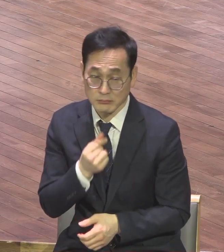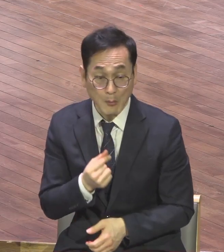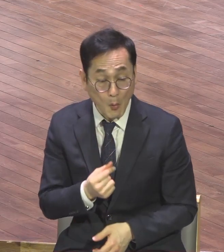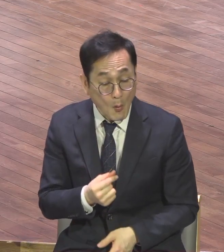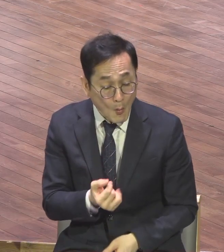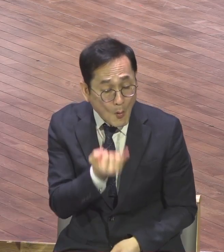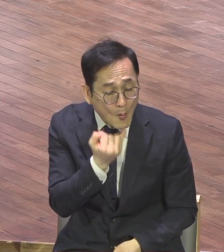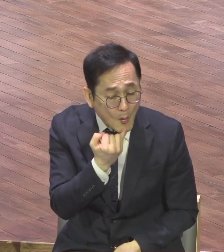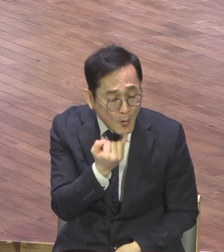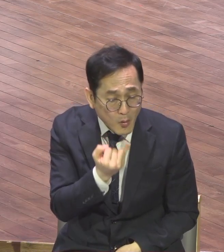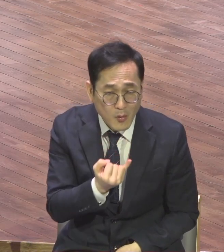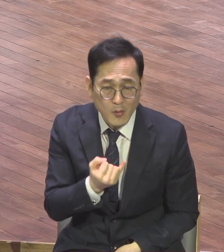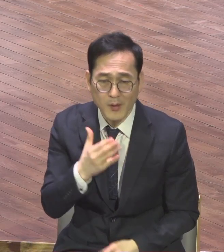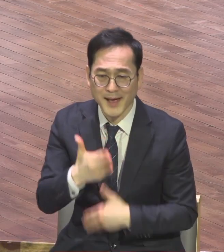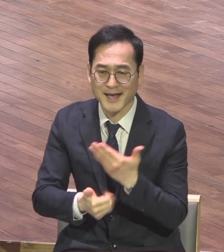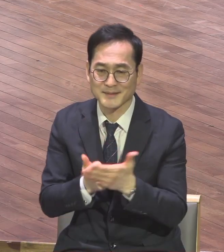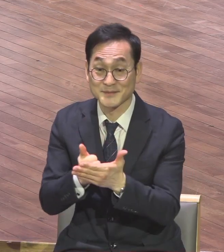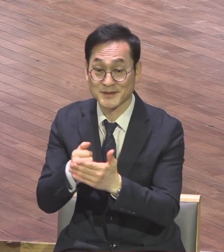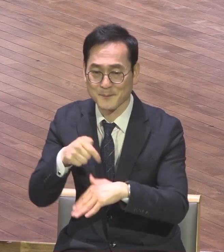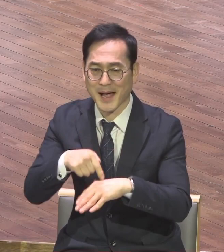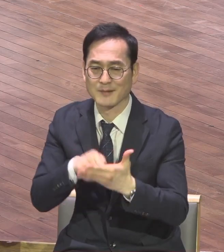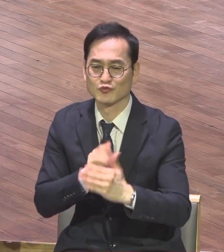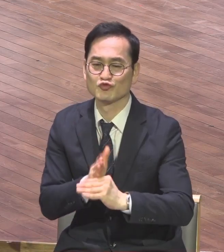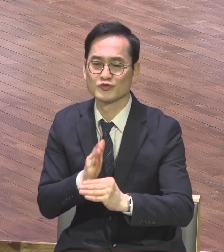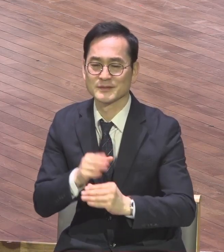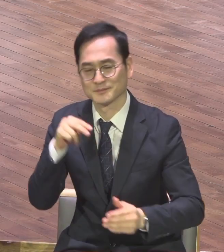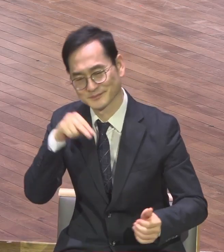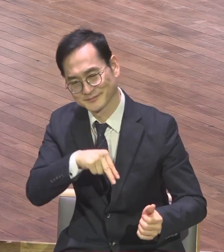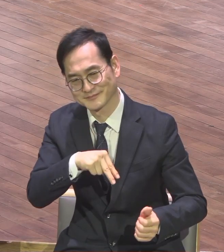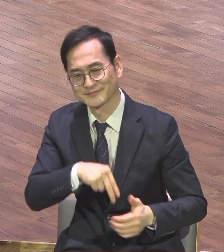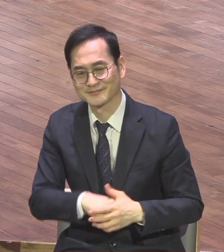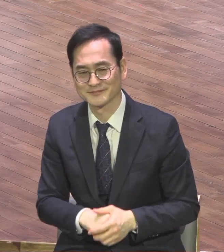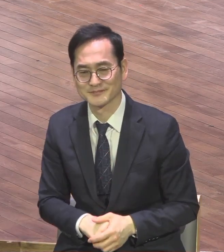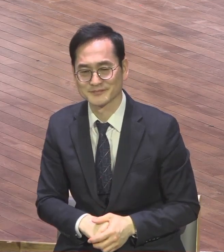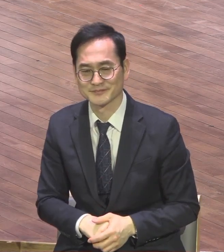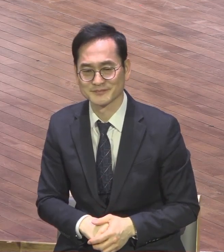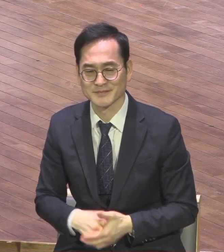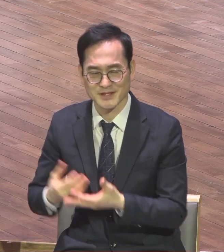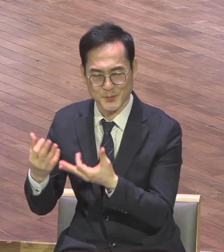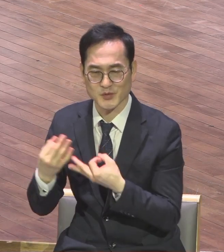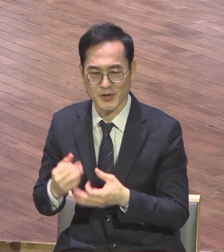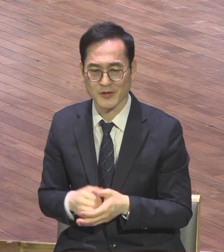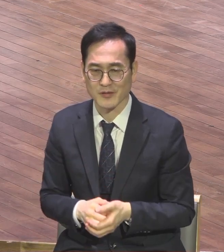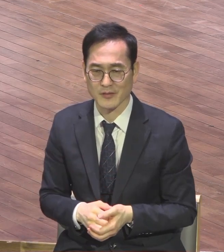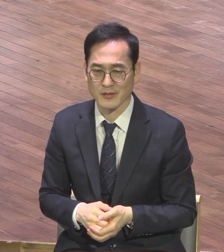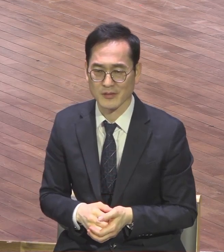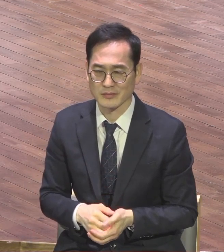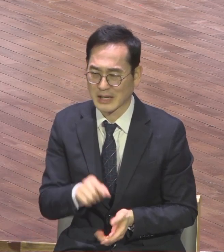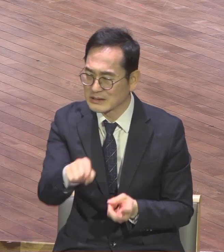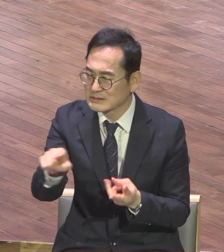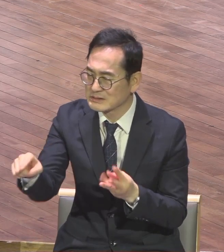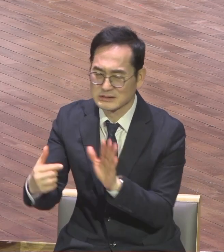하나님 중심 보시잖아요. 중심. 그러니까 절대로 중요한 것은 거부하면 안 돼요.